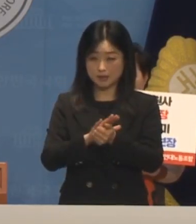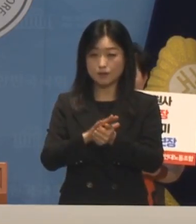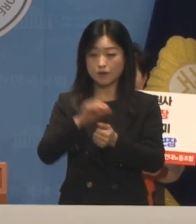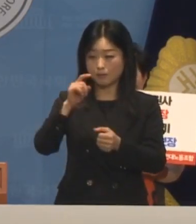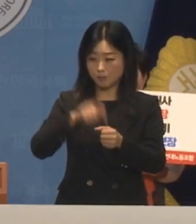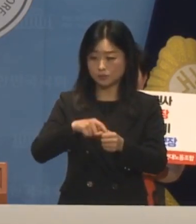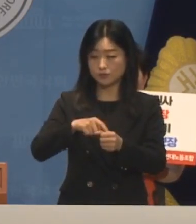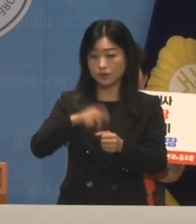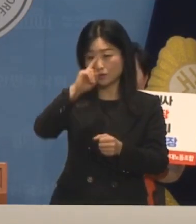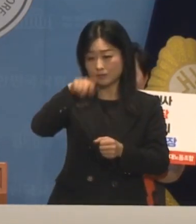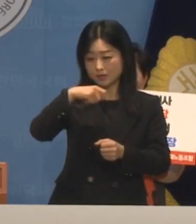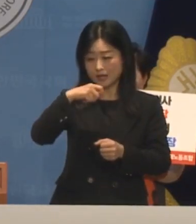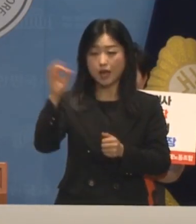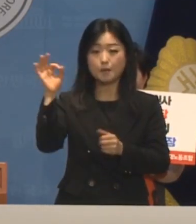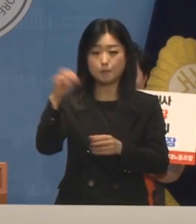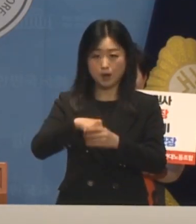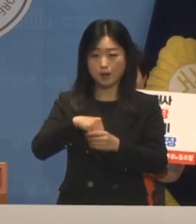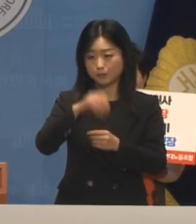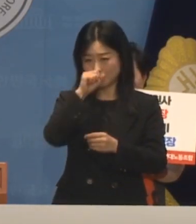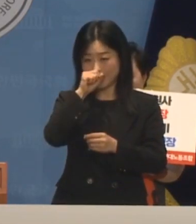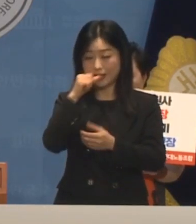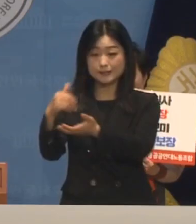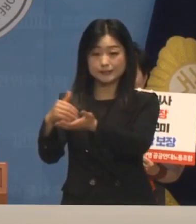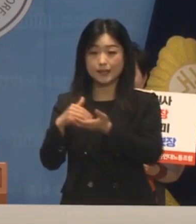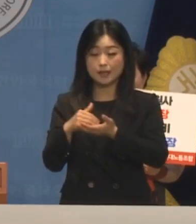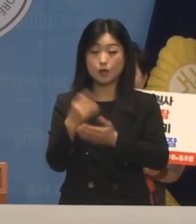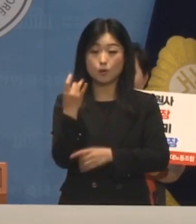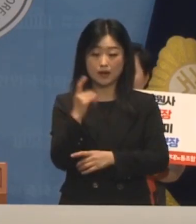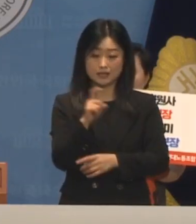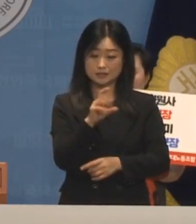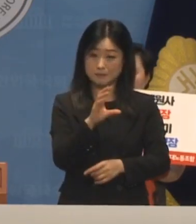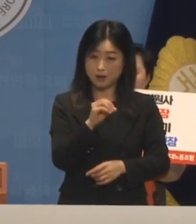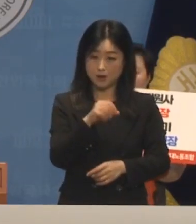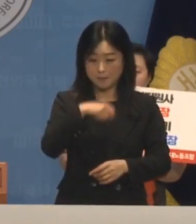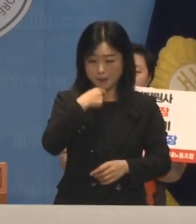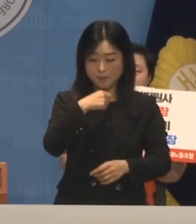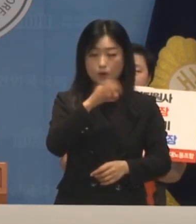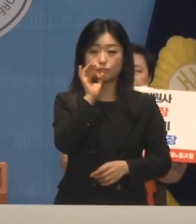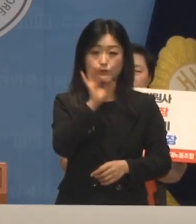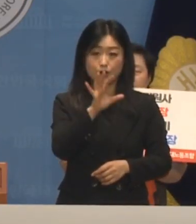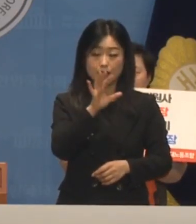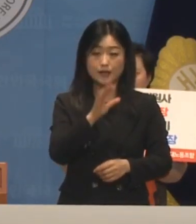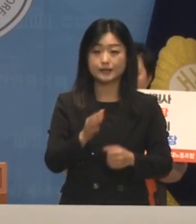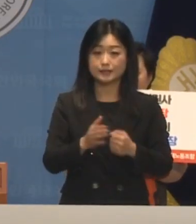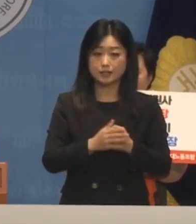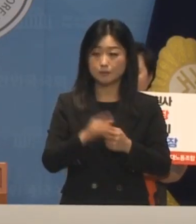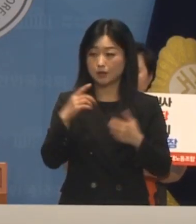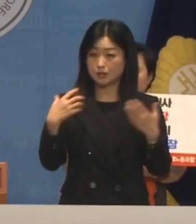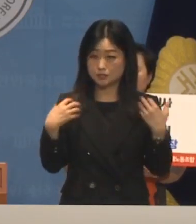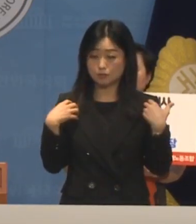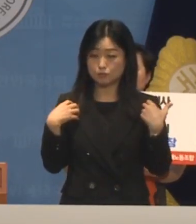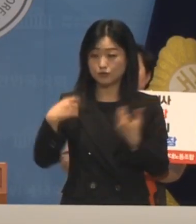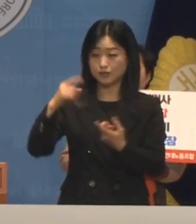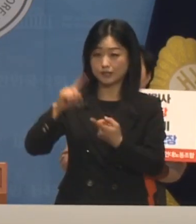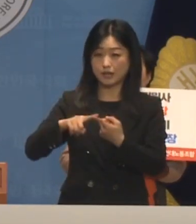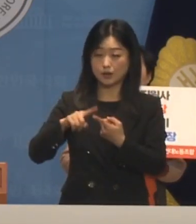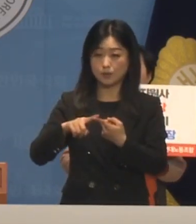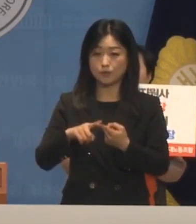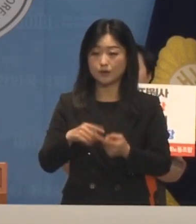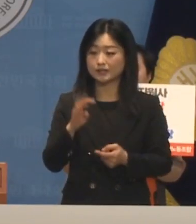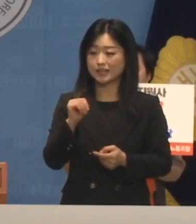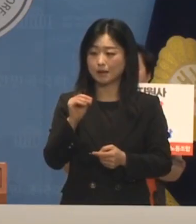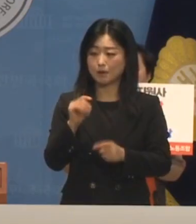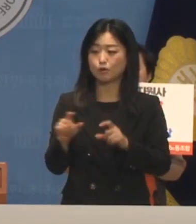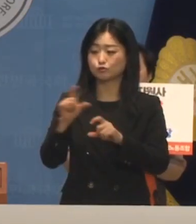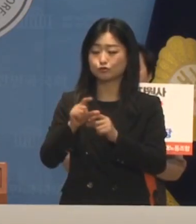내용입니다. 기존에 받고 있는 식대비 10만 원으로 밥을 먹을 수가 없어서 정부 지침대로 식대비 4만 원